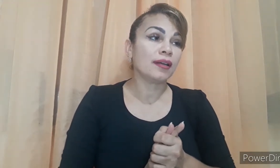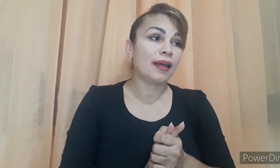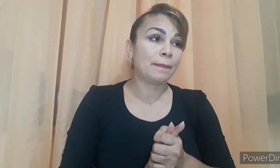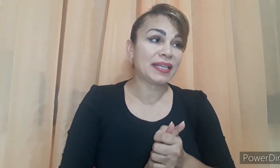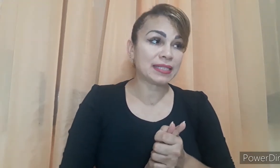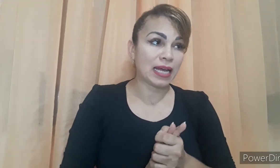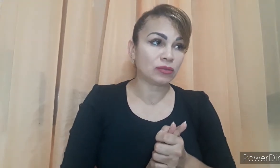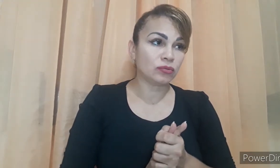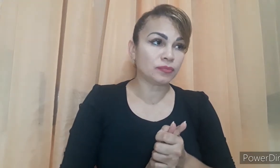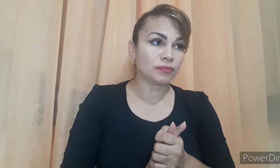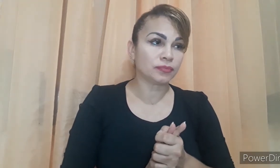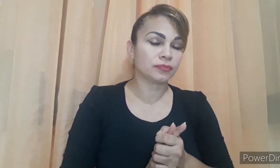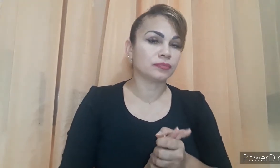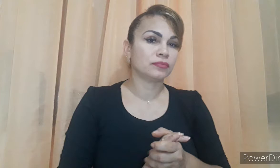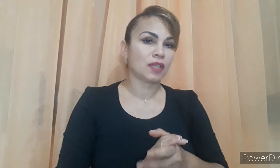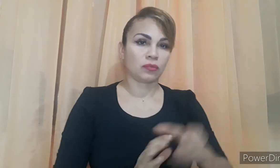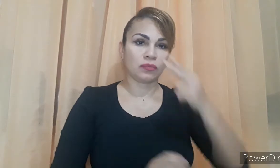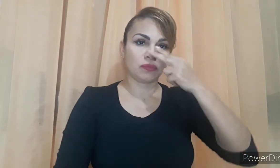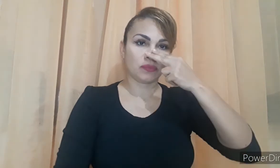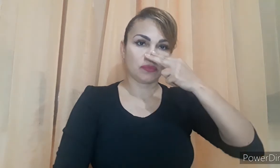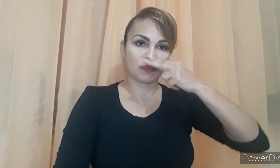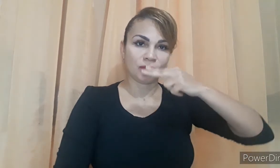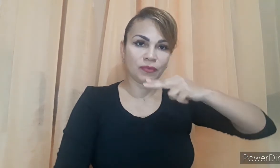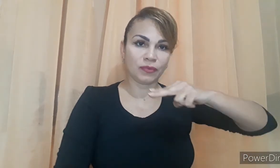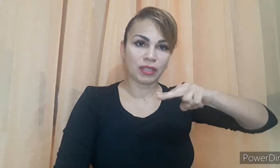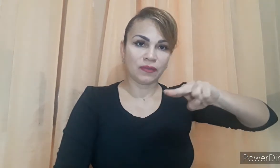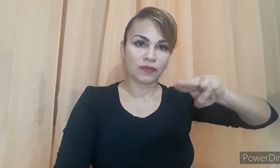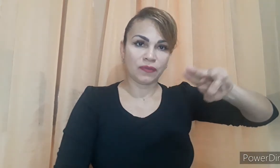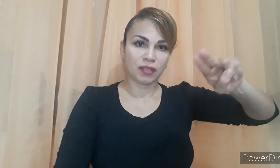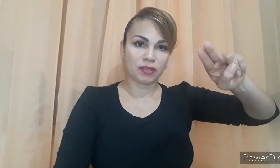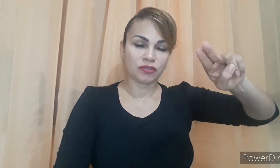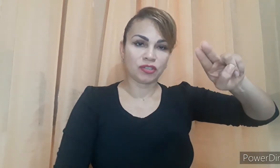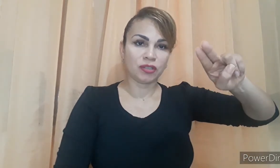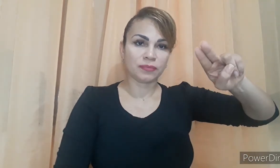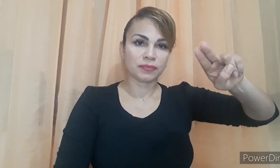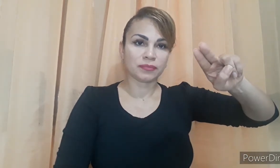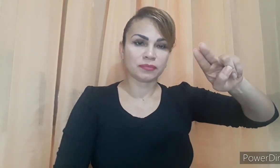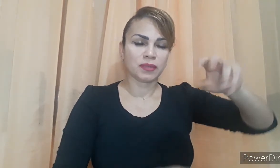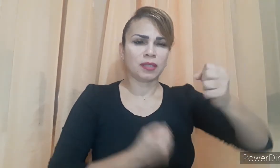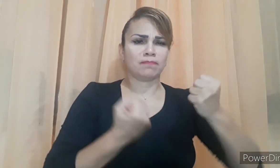é pesado. Então, o elefante